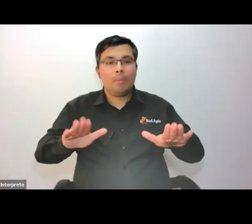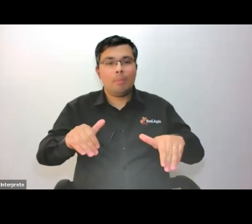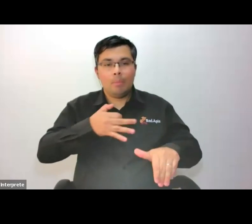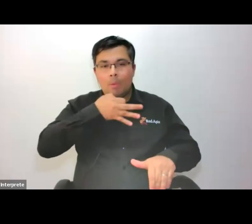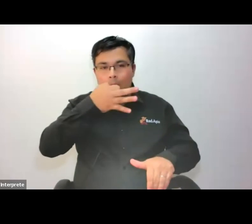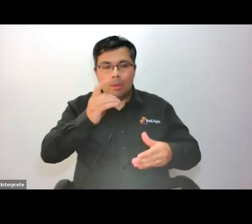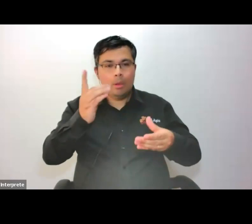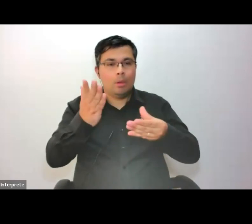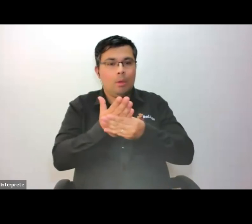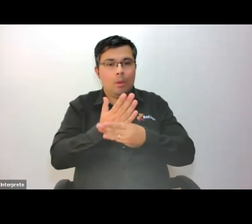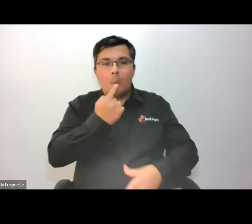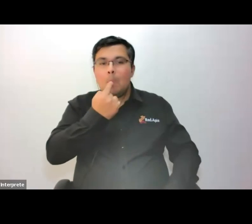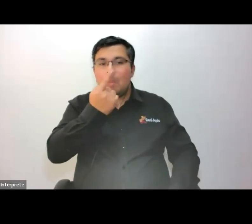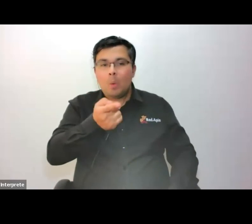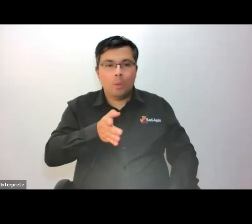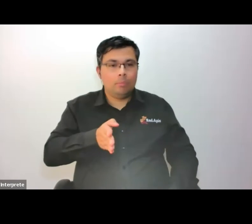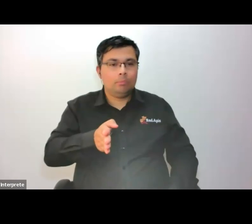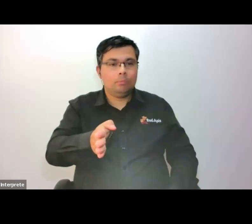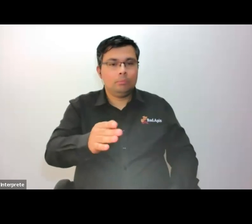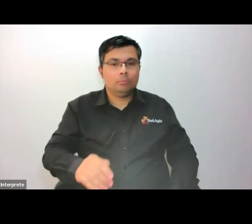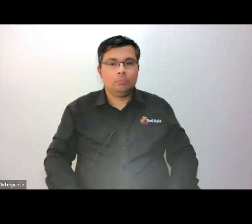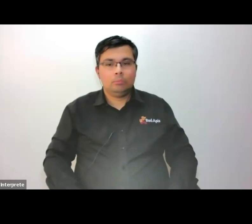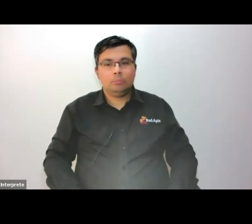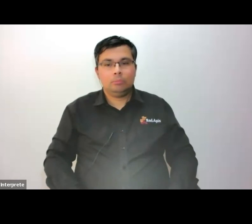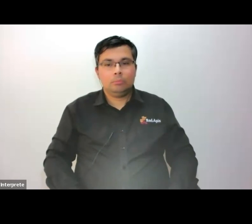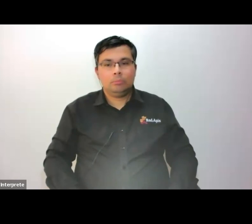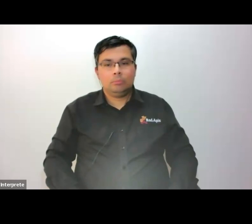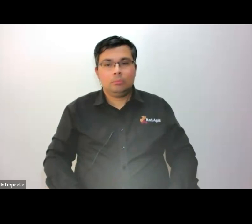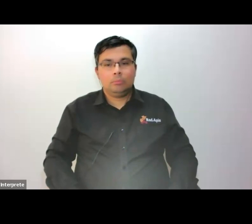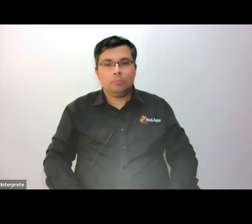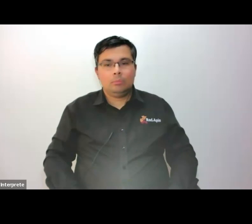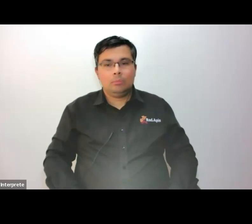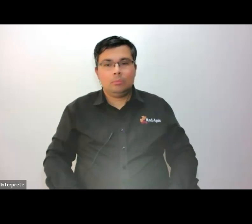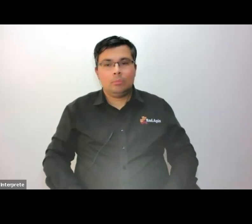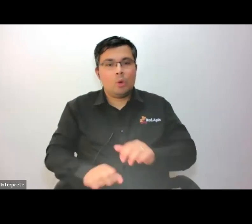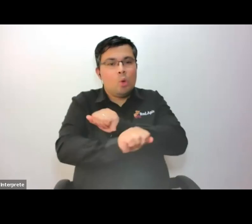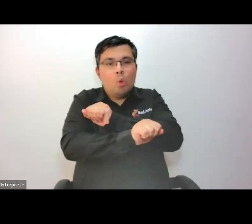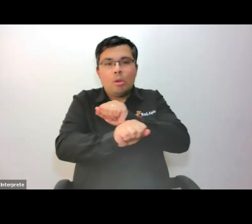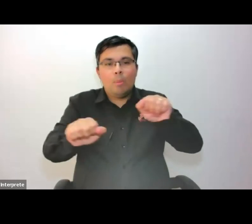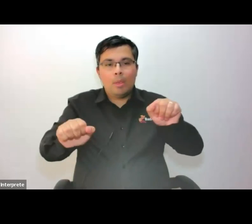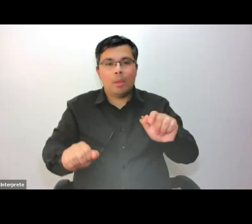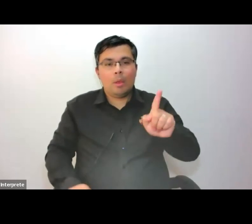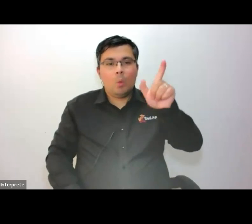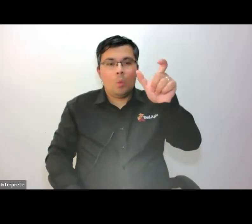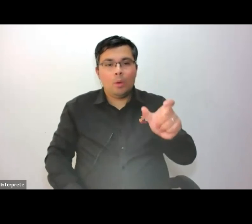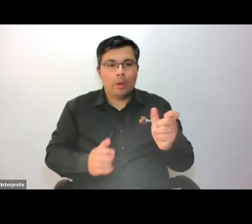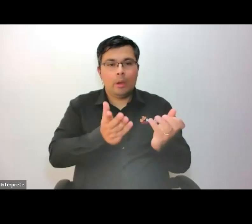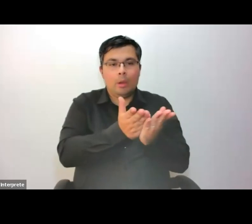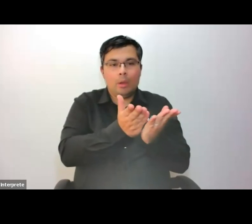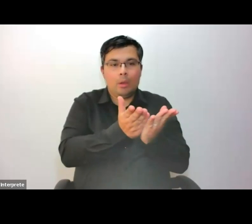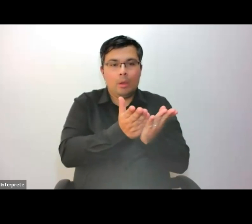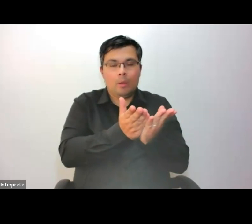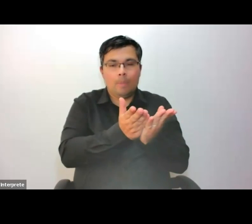de preguntas frecuentes, no es posible que un estudiante TEA, un